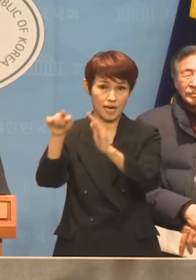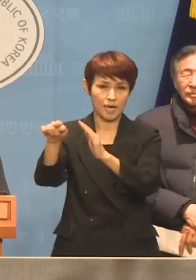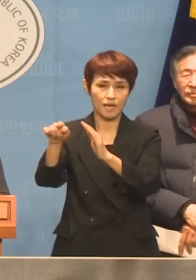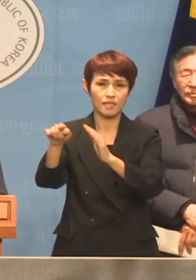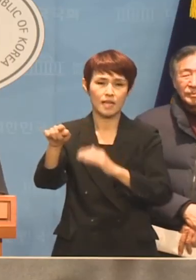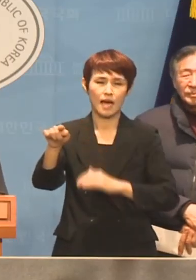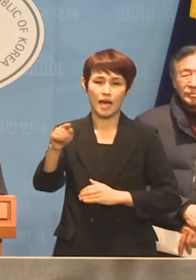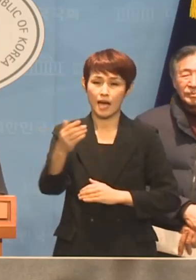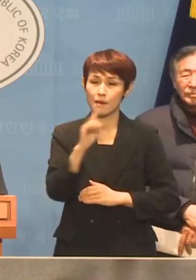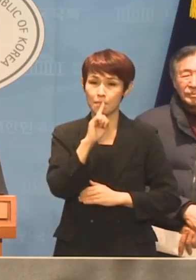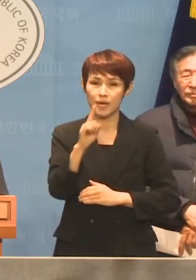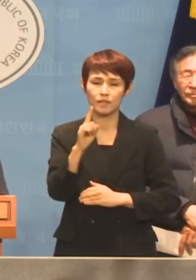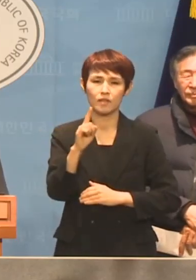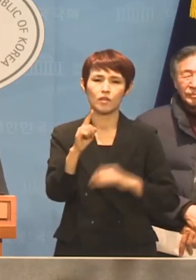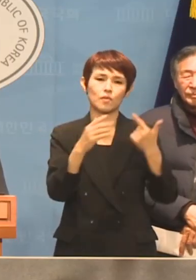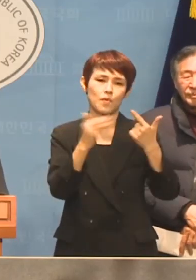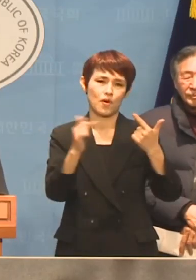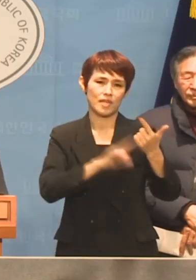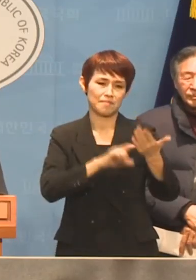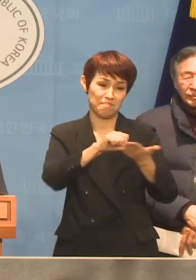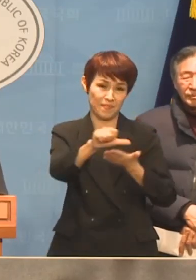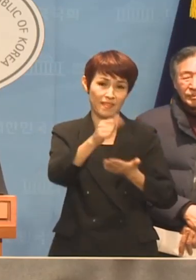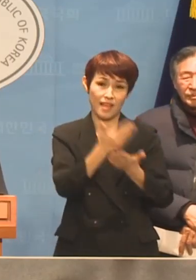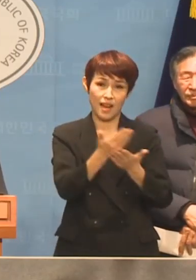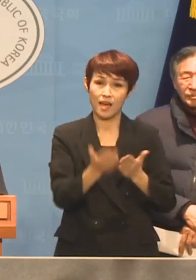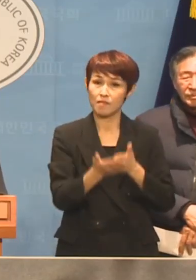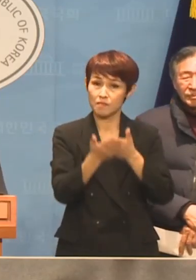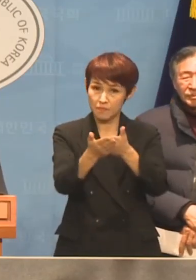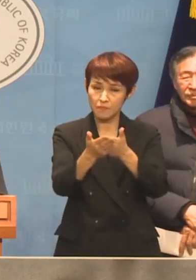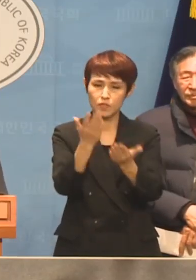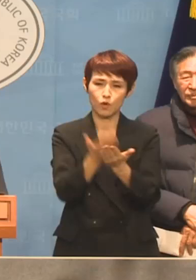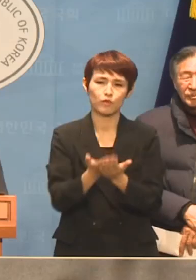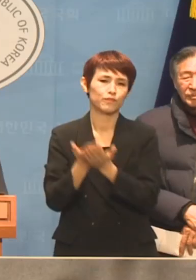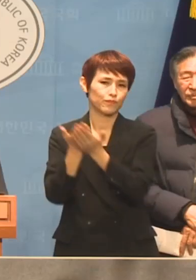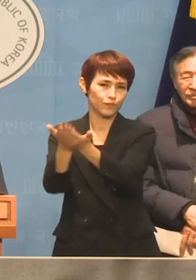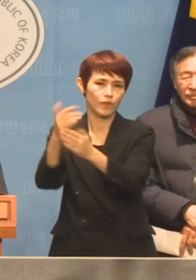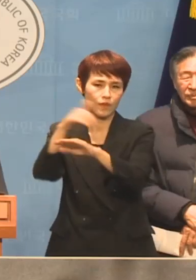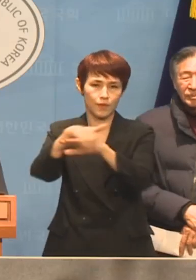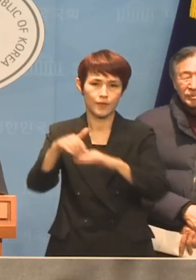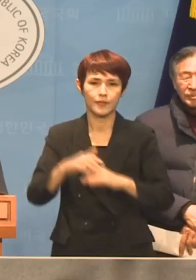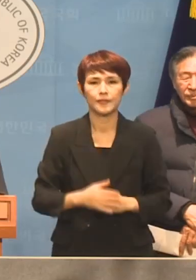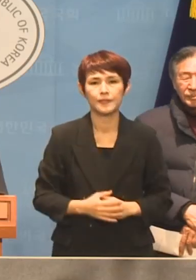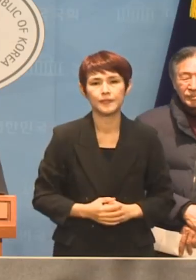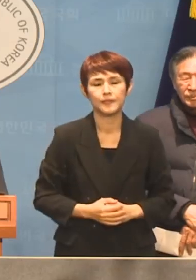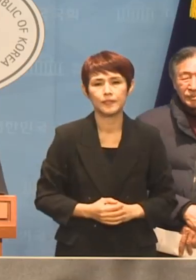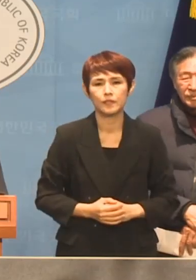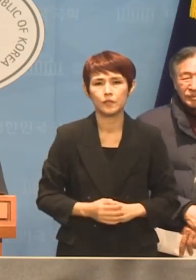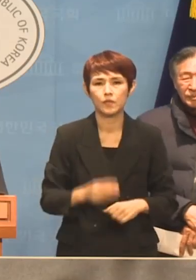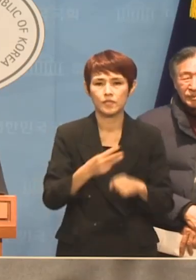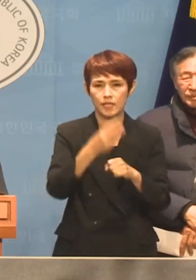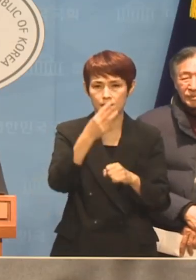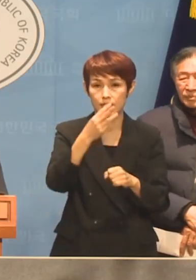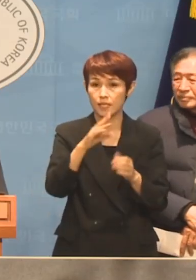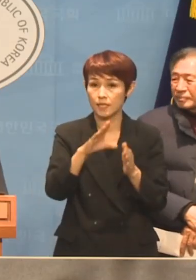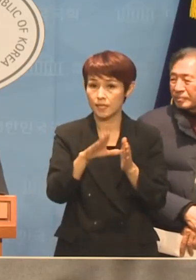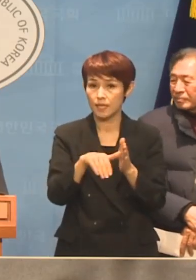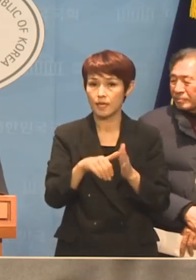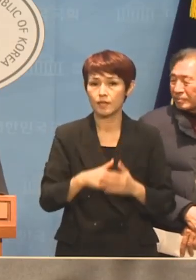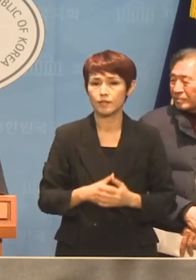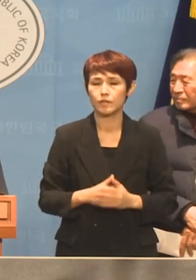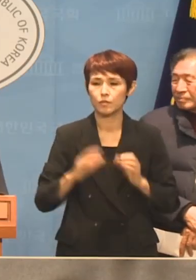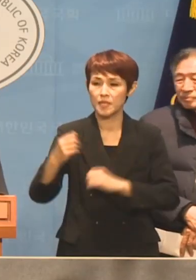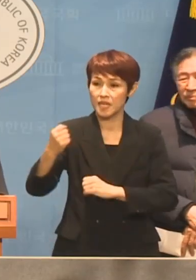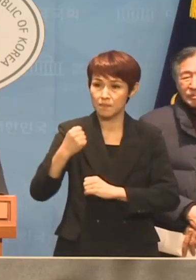아까 언급드렸던 국회의원 6인에 대한 제명서를 전달하려고 합니다. 그리고 3시부터는